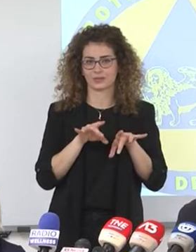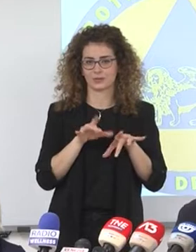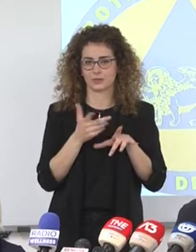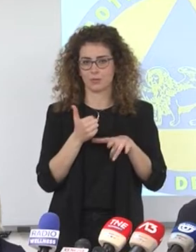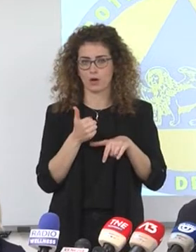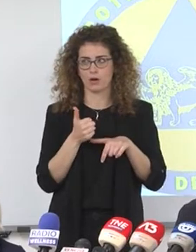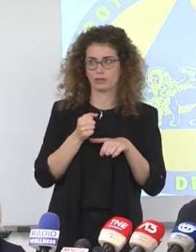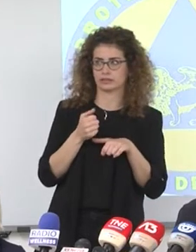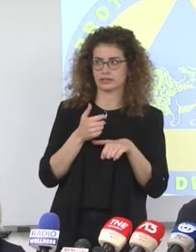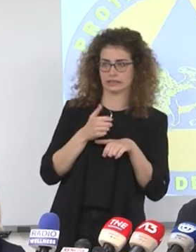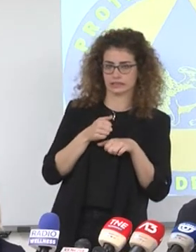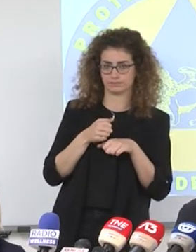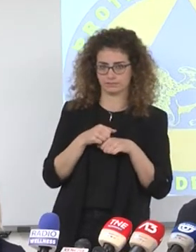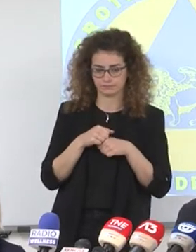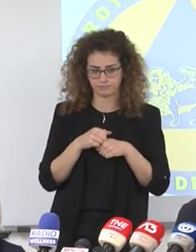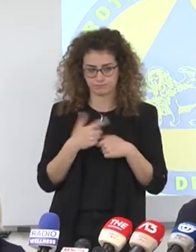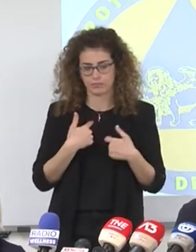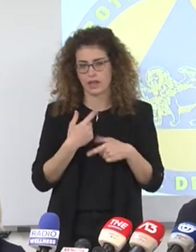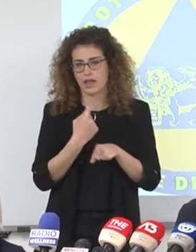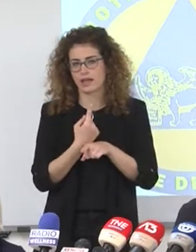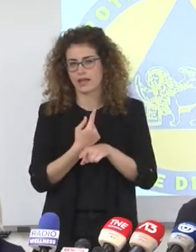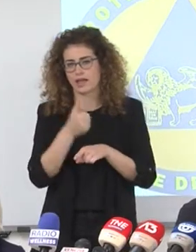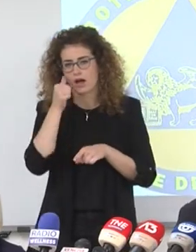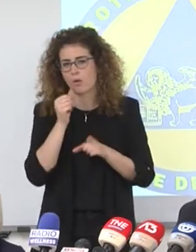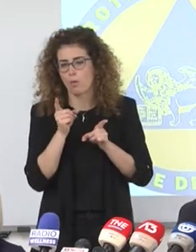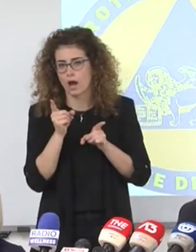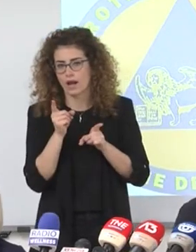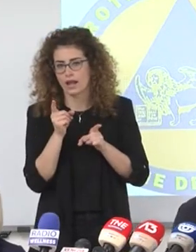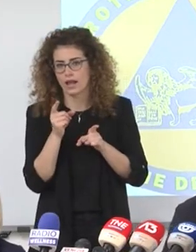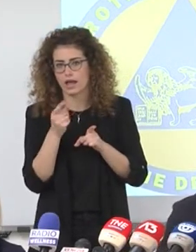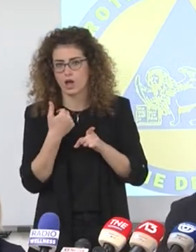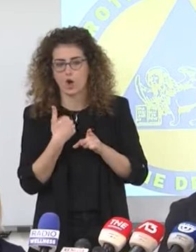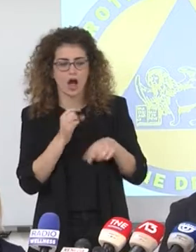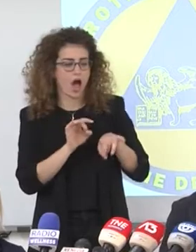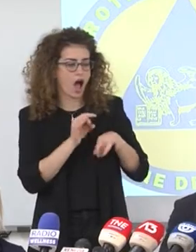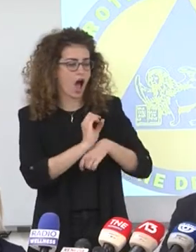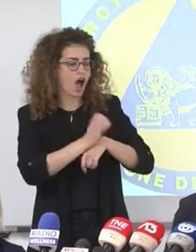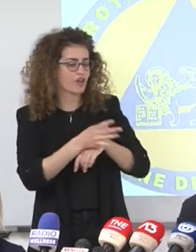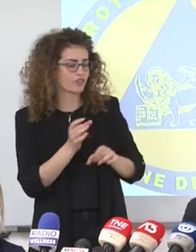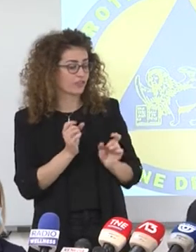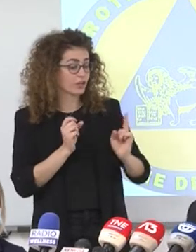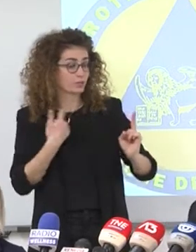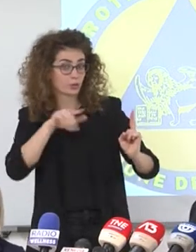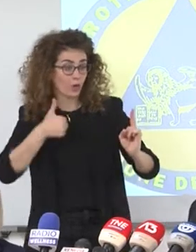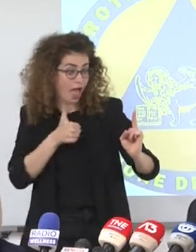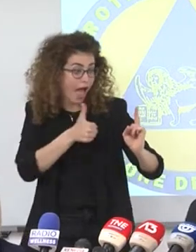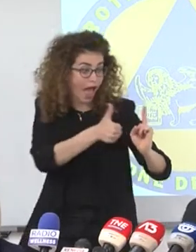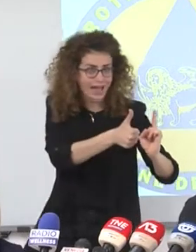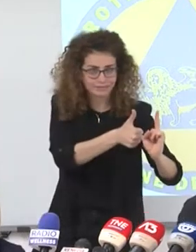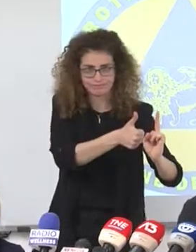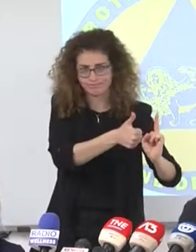spallata se la prende. Noi dobbiamo essere furbi di non star lì a rincorrere noi il virus, perché fino a ieri ci ha rincorso lui, adesso che non andiamo noi in cerca del virus.